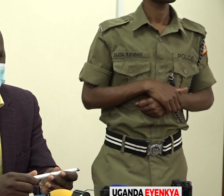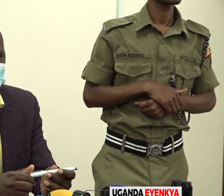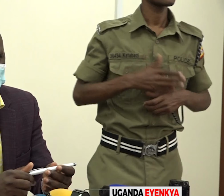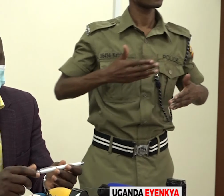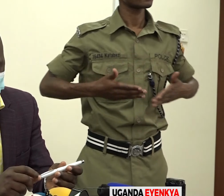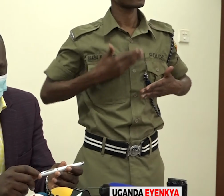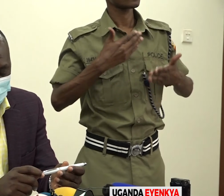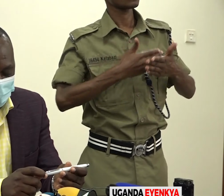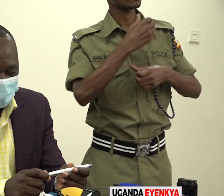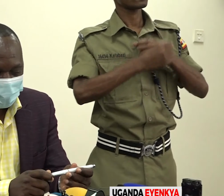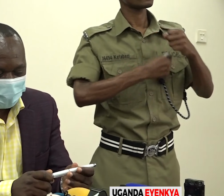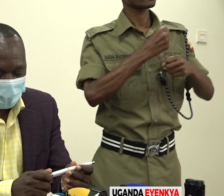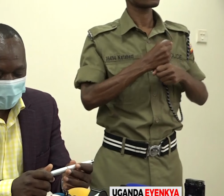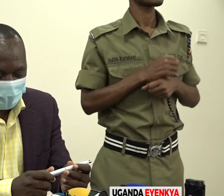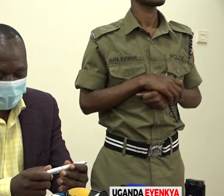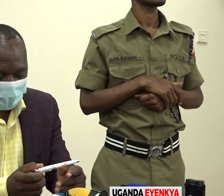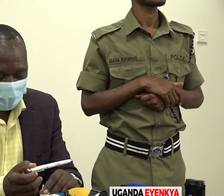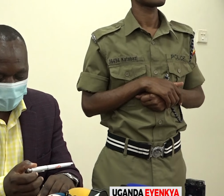Happy New Year to you.